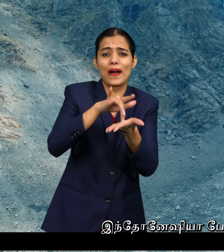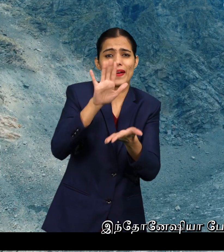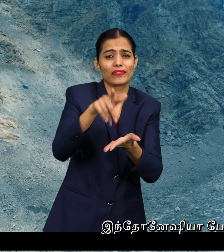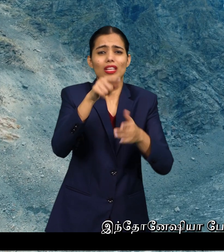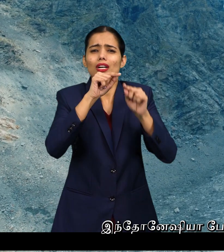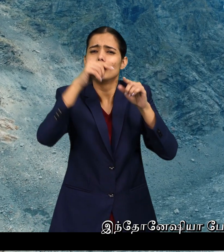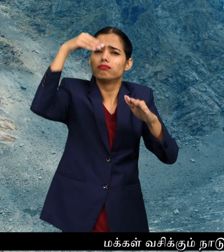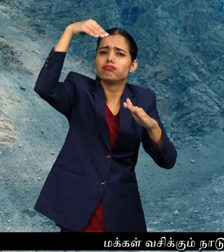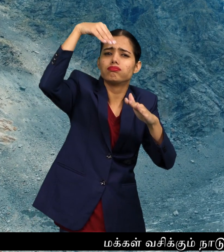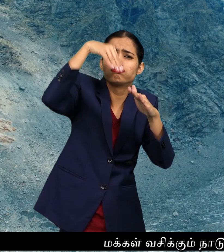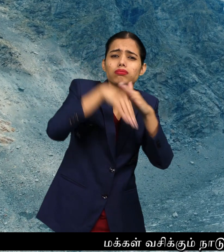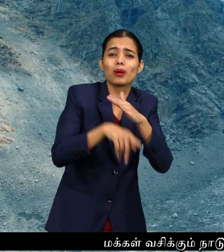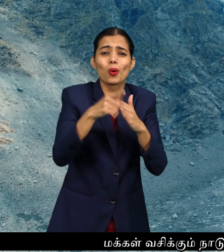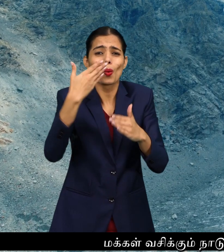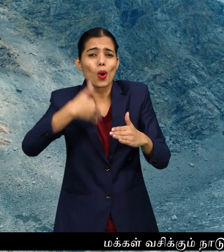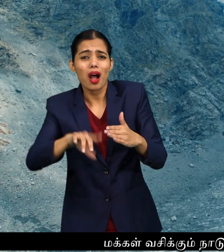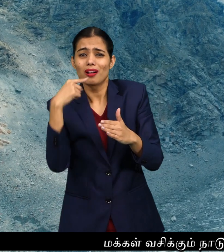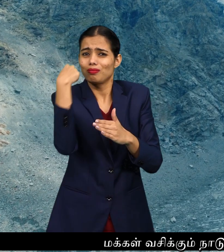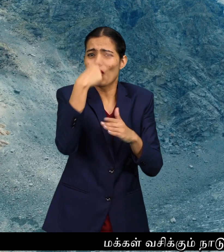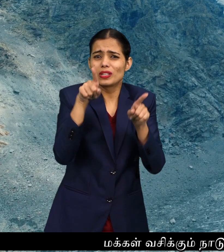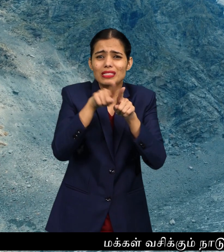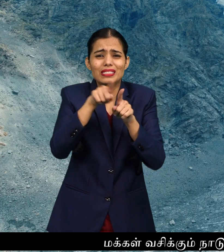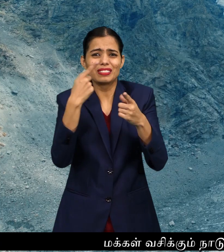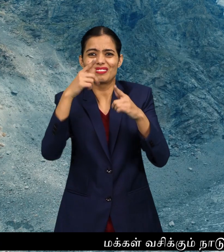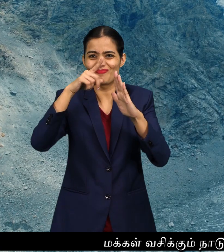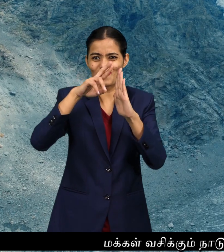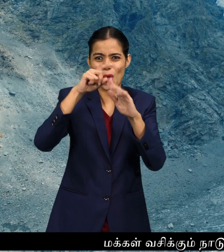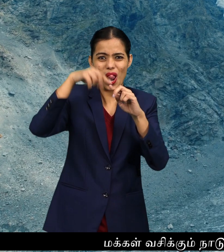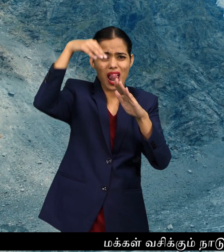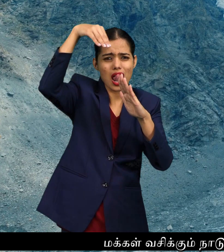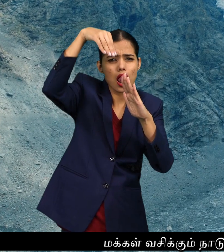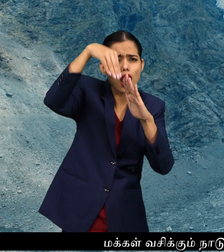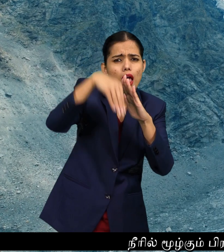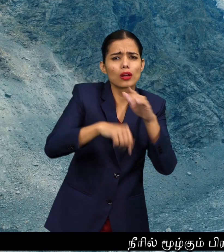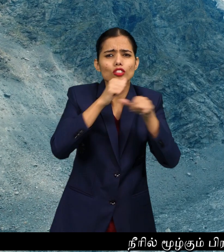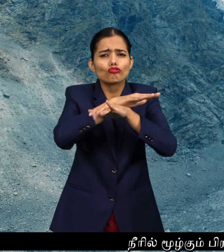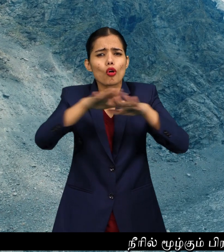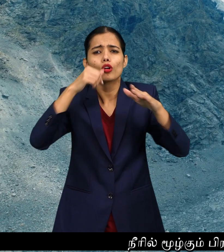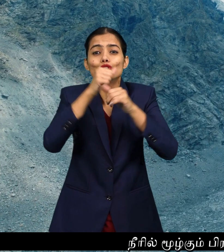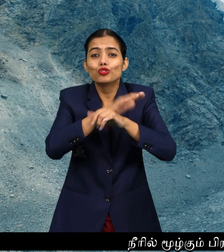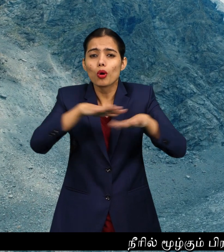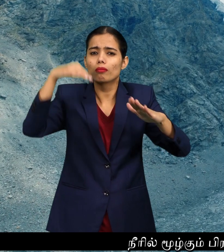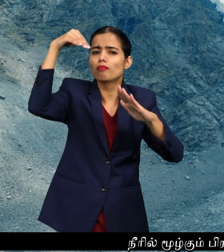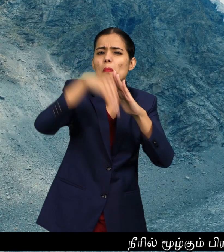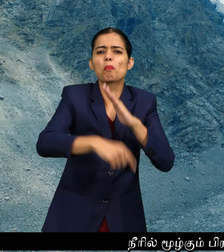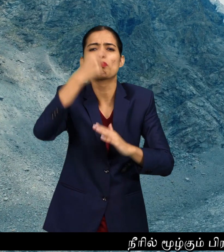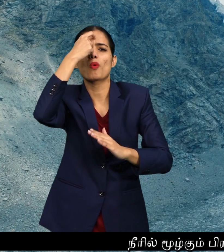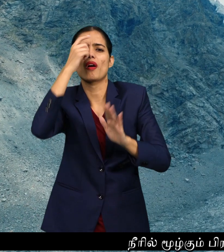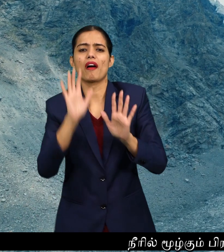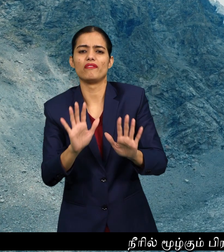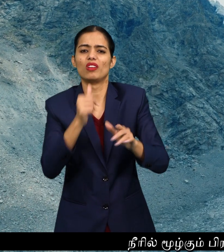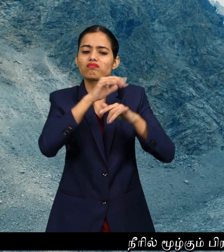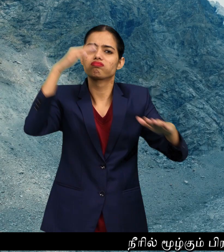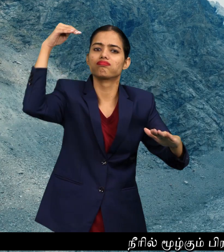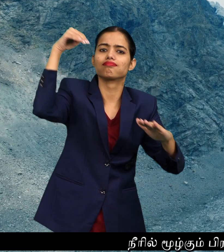கடற்கரையோரங்களில் ஏராளமான மக்கள் வசிக்கும் நாடுகள் கடுமையான வெள்ளம் மற்றும் நீரில் மூழ்கும் பிரச்சினைகளை